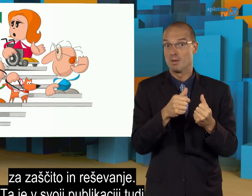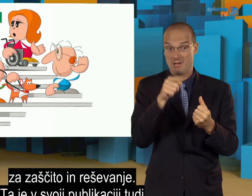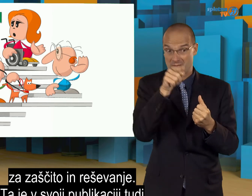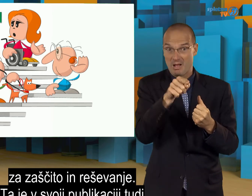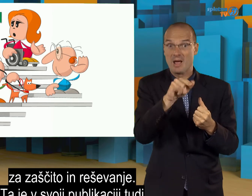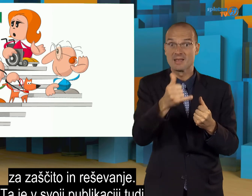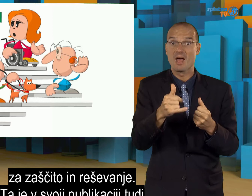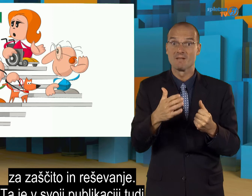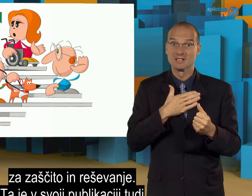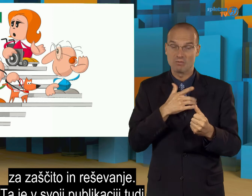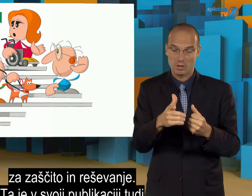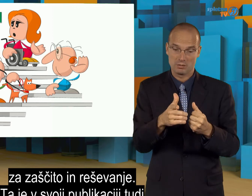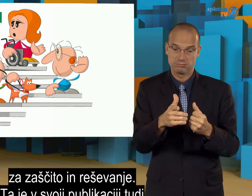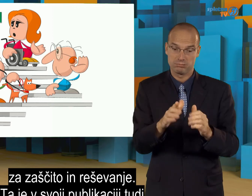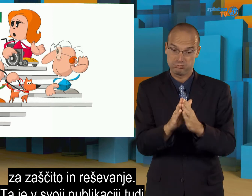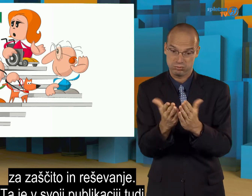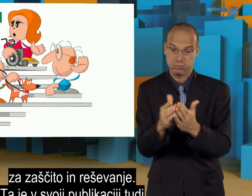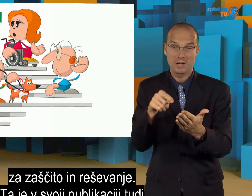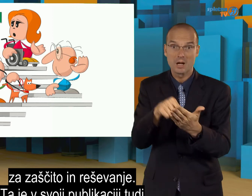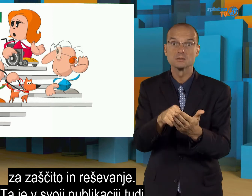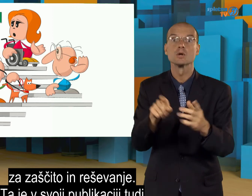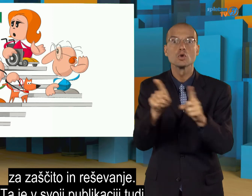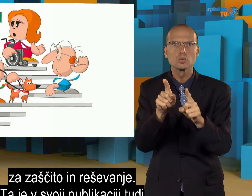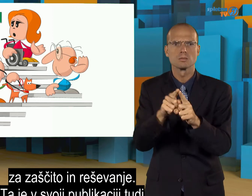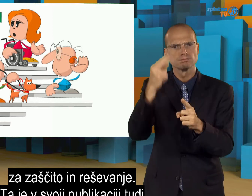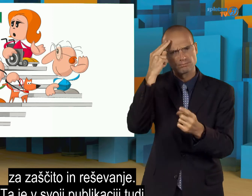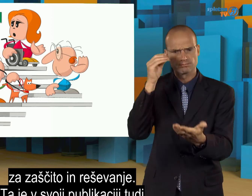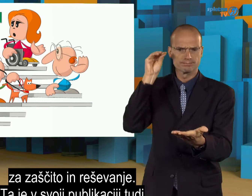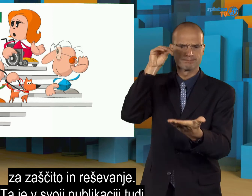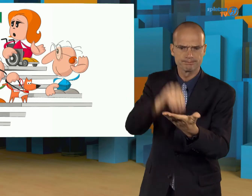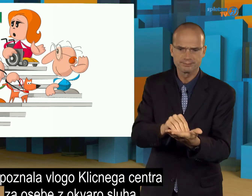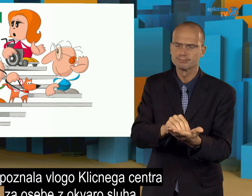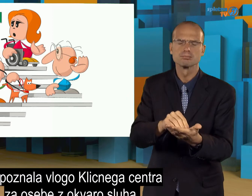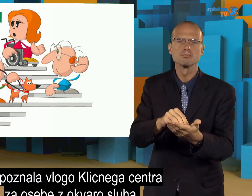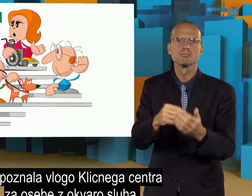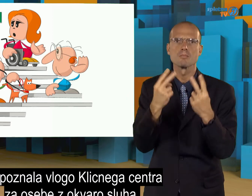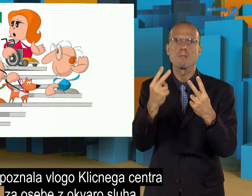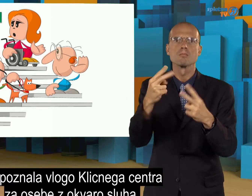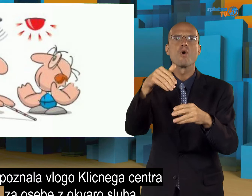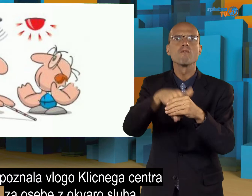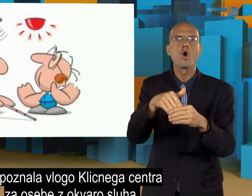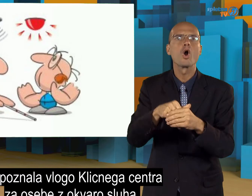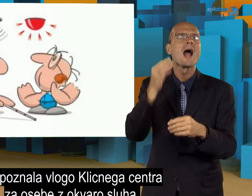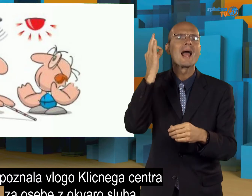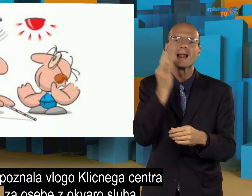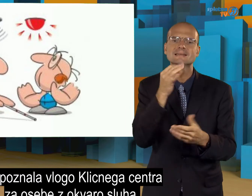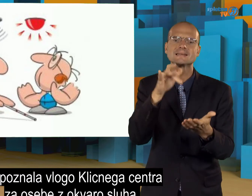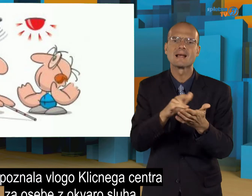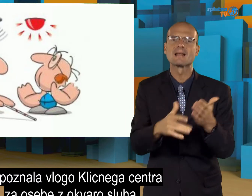Ta je v svoji publikaciji tudi prepoznala vlogo klicnega centra za osebe z okvaro sluha, ki ga izvaja Združenje tolmačev za